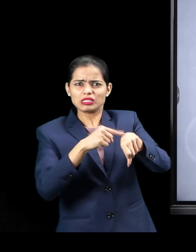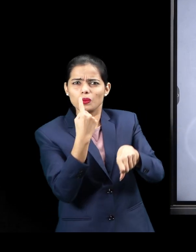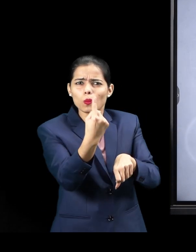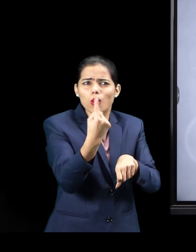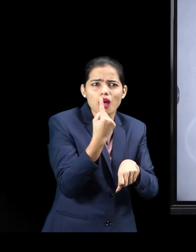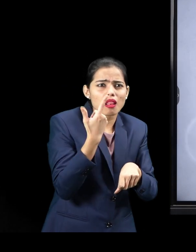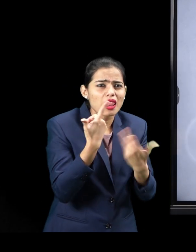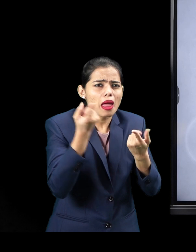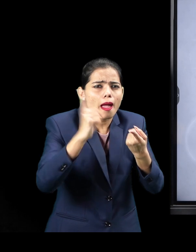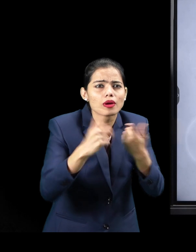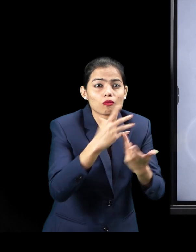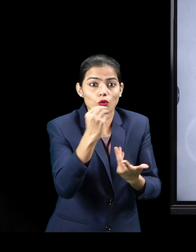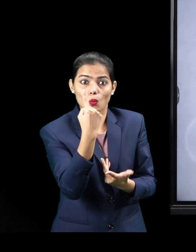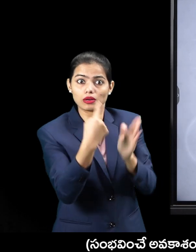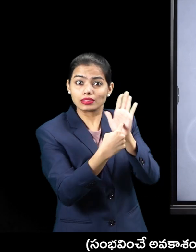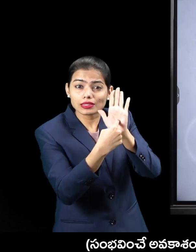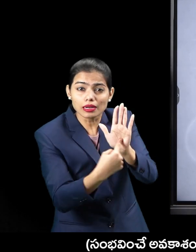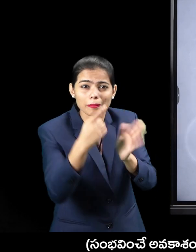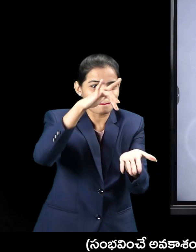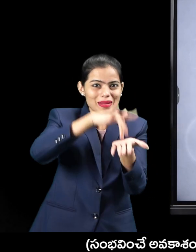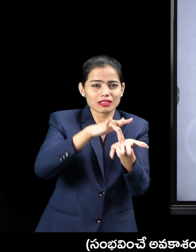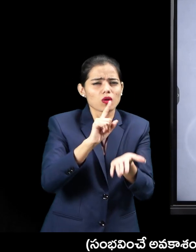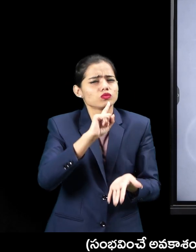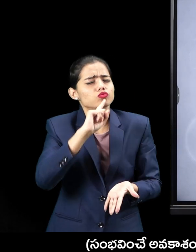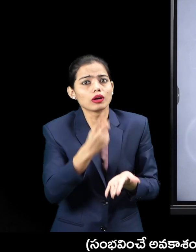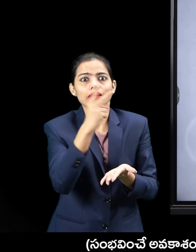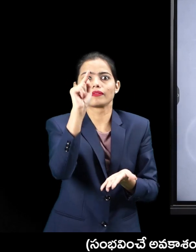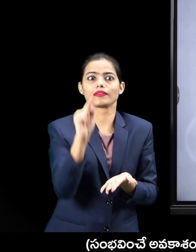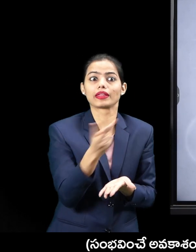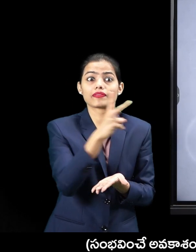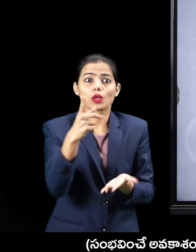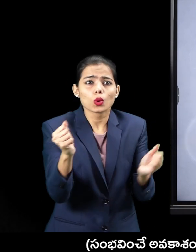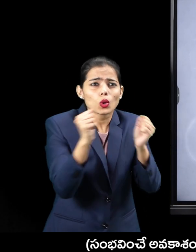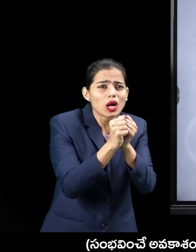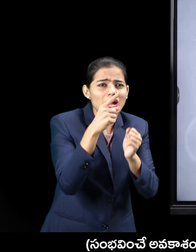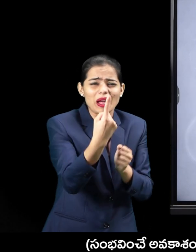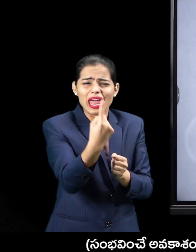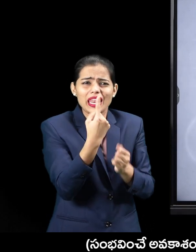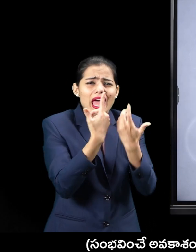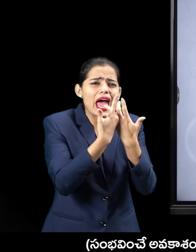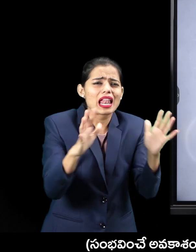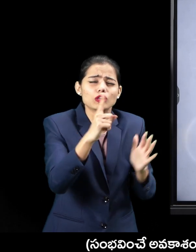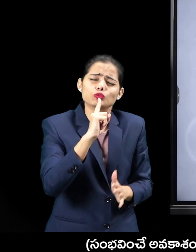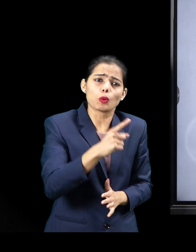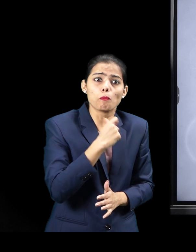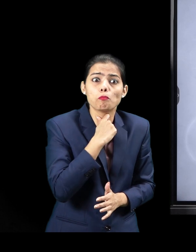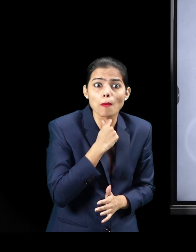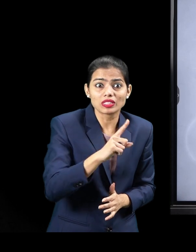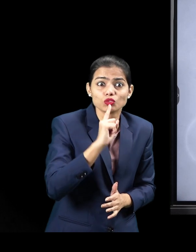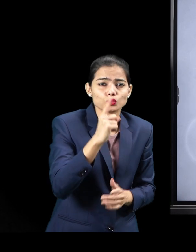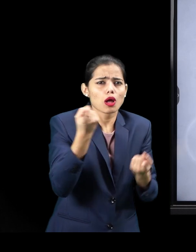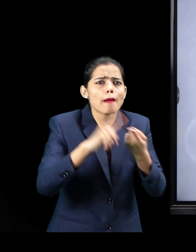సూచిస్తుంది, సంభవించే అవకాశం లేదని, మరియు 1 నిర్దిష్ట లేదా ఖచ్చితమైన ఈవెంట్ని సూచిస్తుంది,